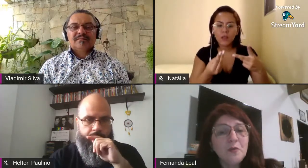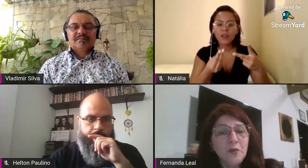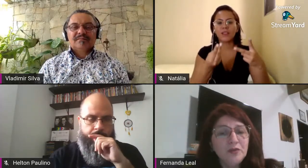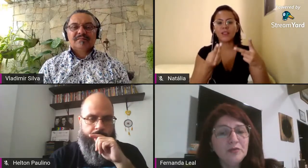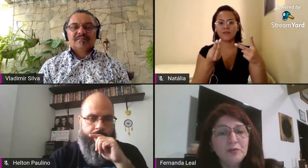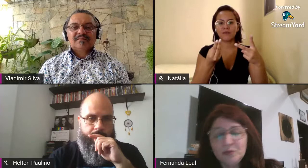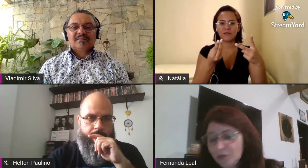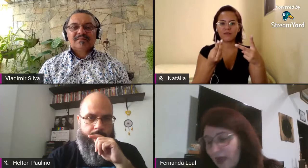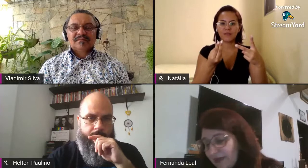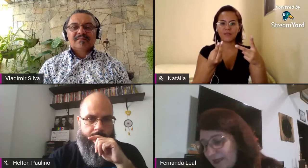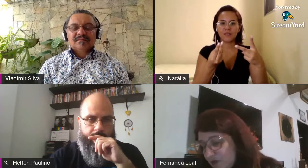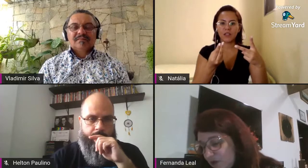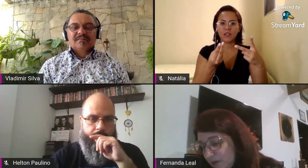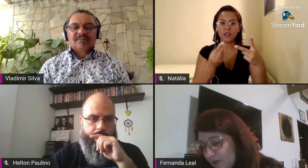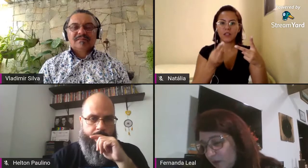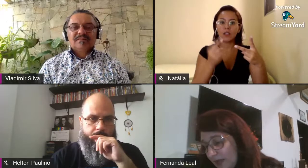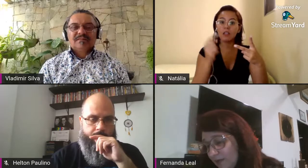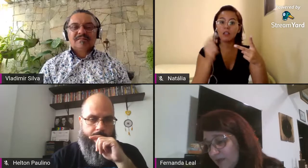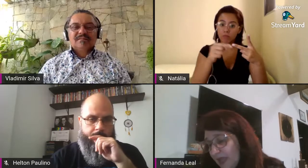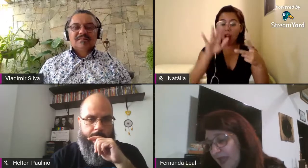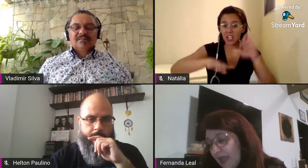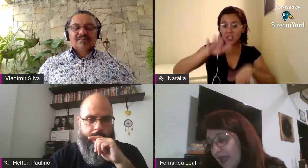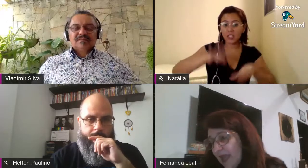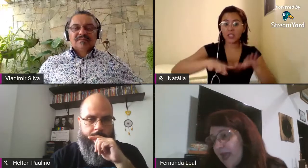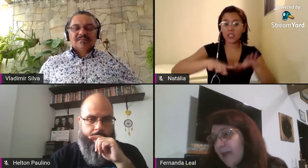exige muito do artista, né?